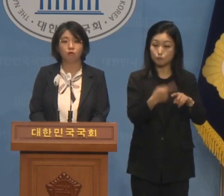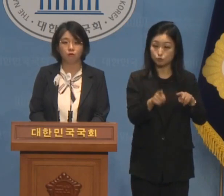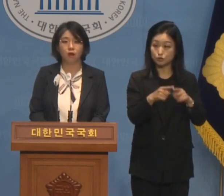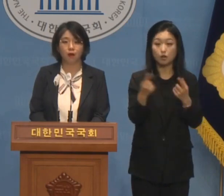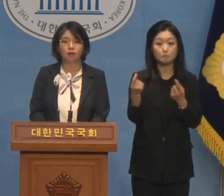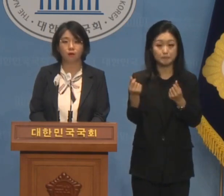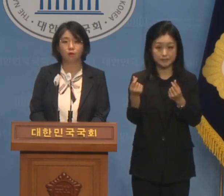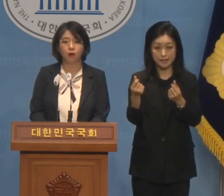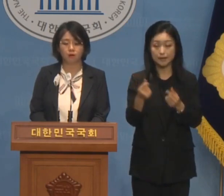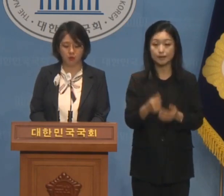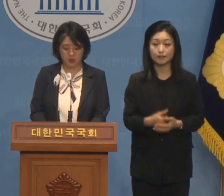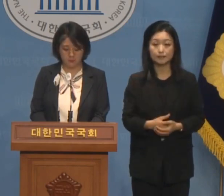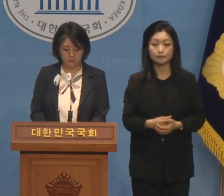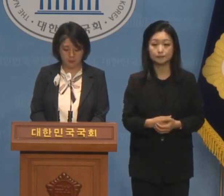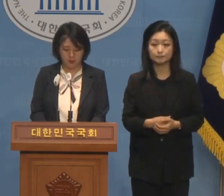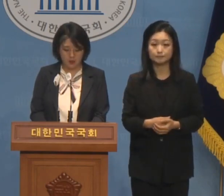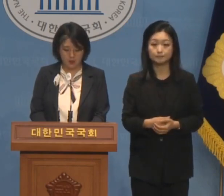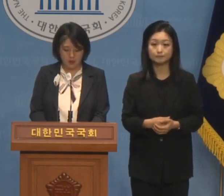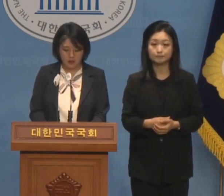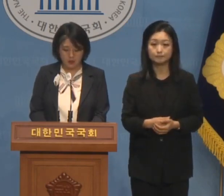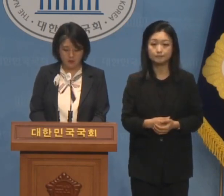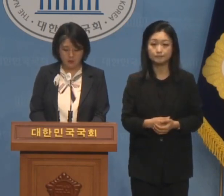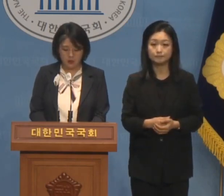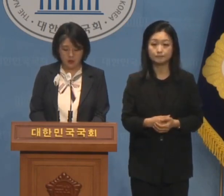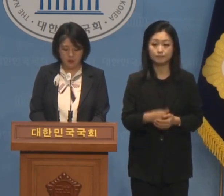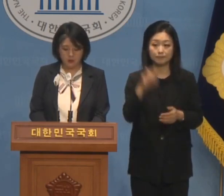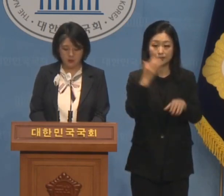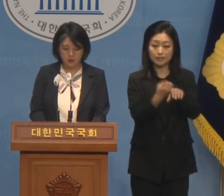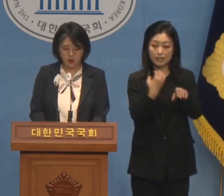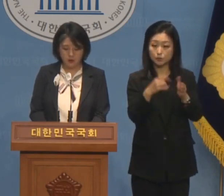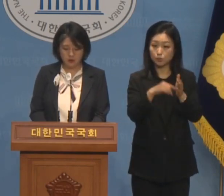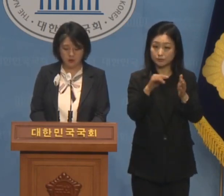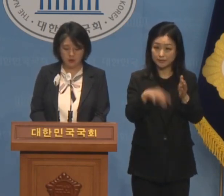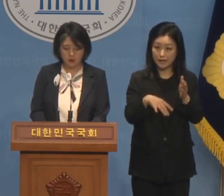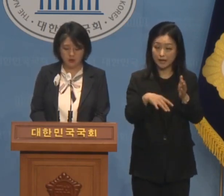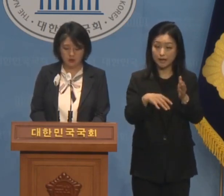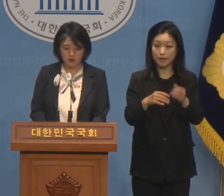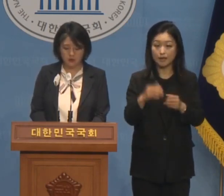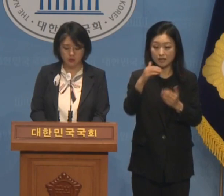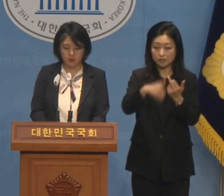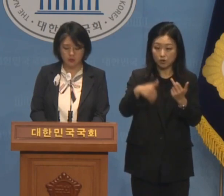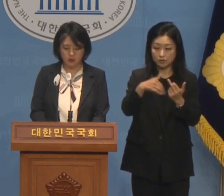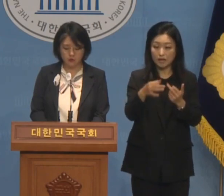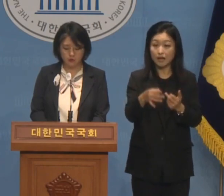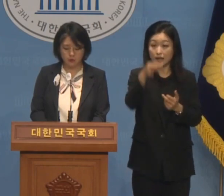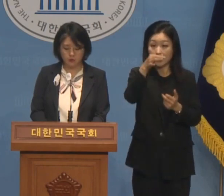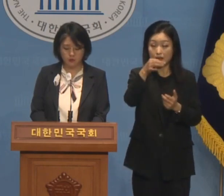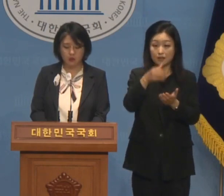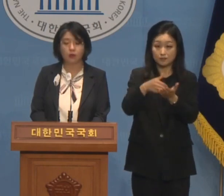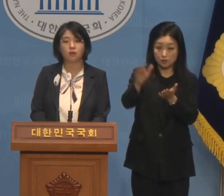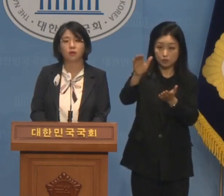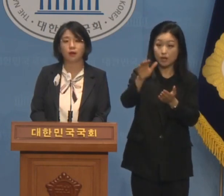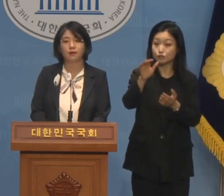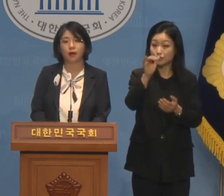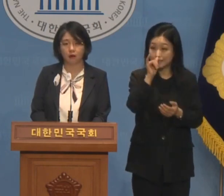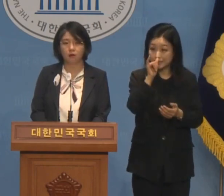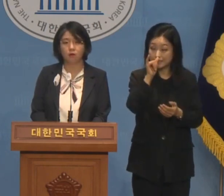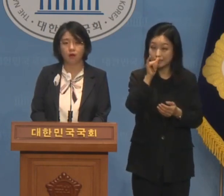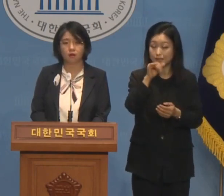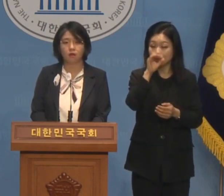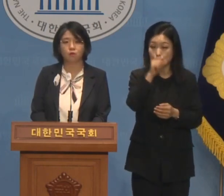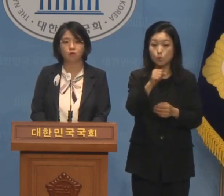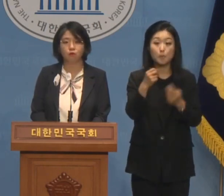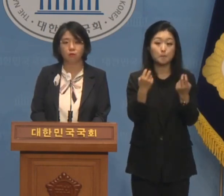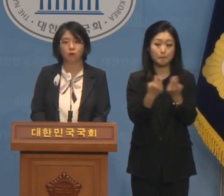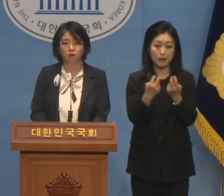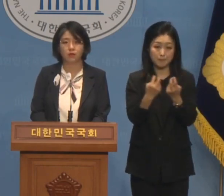거의 유사한 결과입니다. 탄소세가 화석연료 가격을 증가시켜서 시장 퇴출을 촉진하는 가장